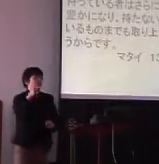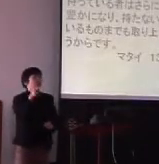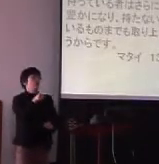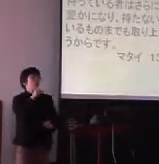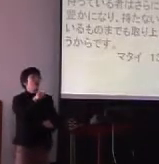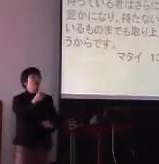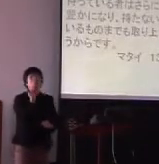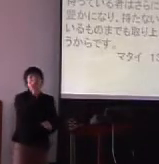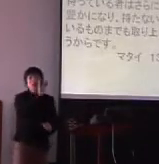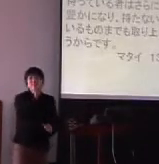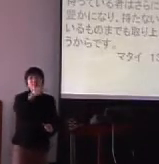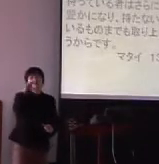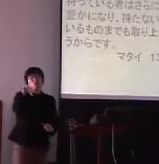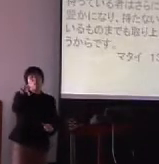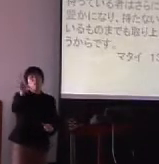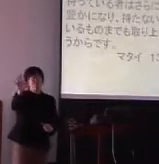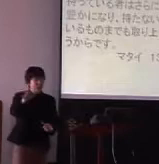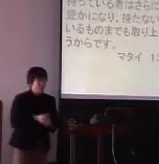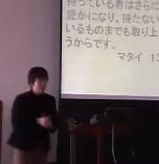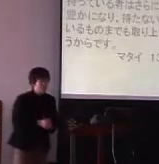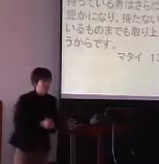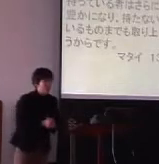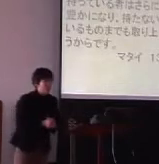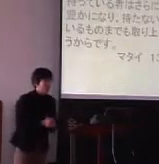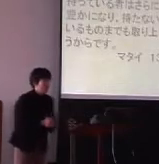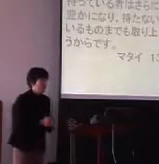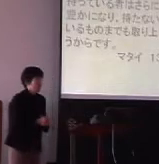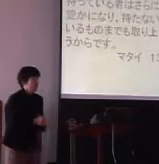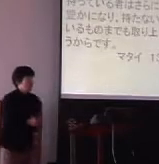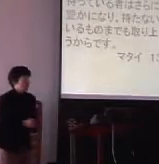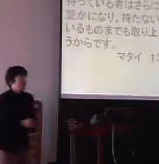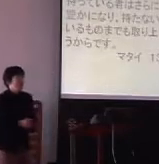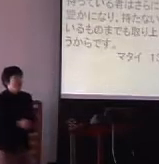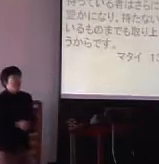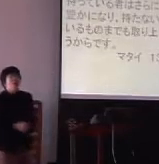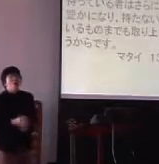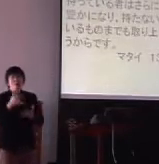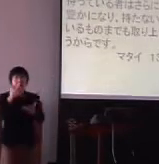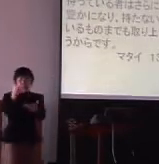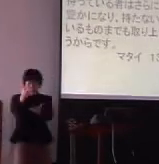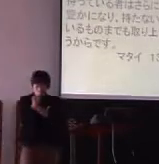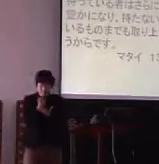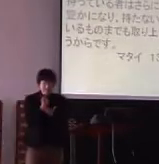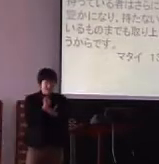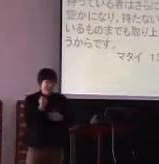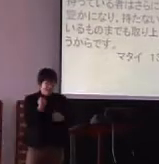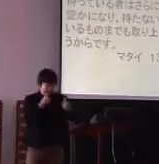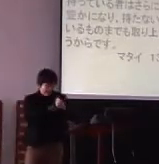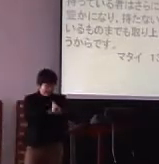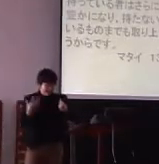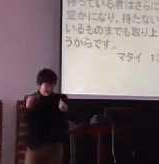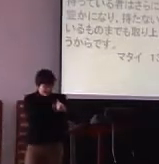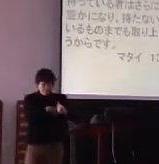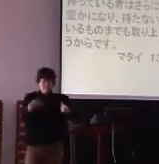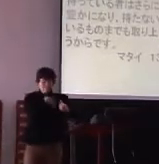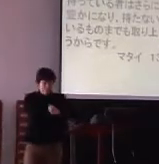大切なことです。その御言葉は大切。御言葉を持ってしっかりと心